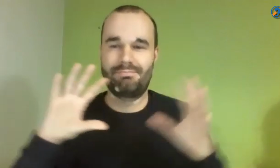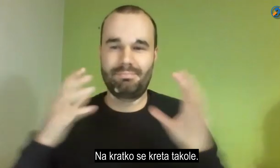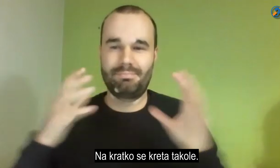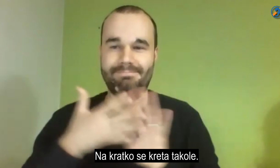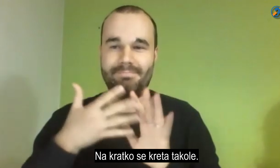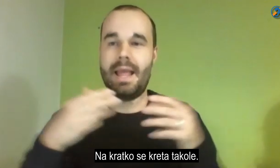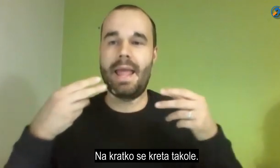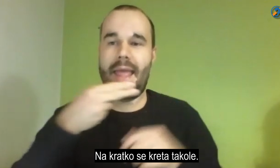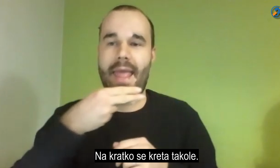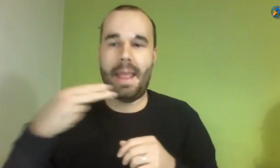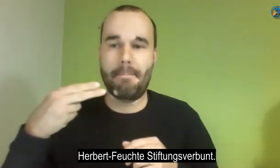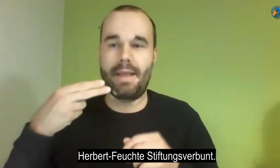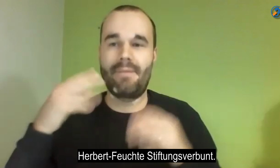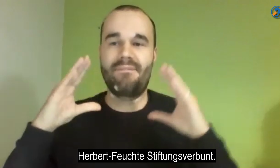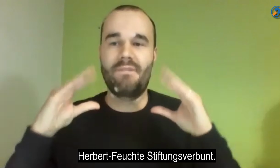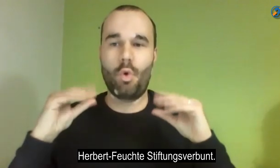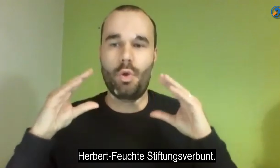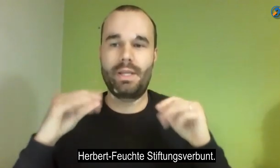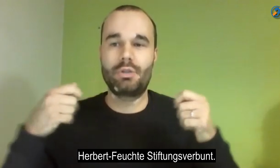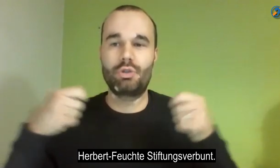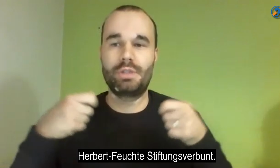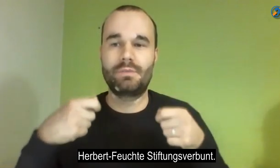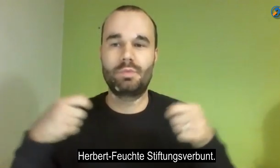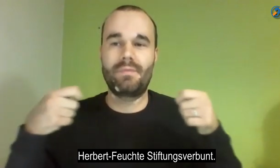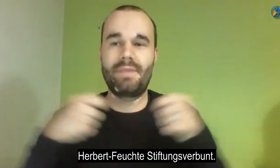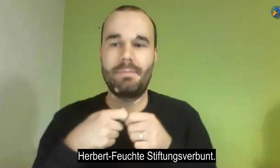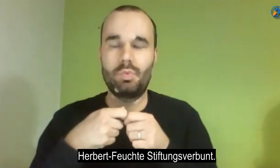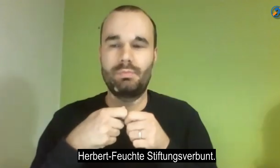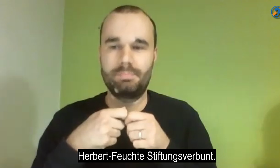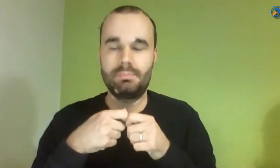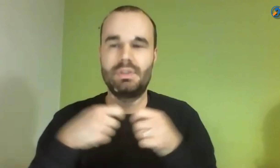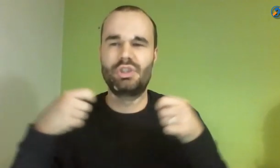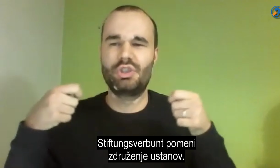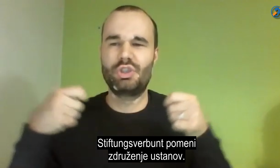Na kratko se kreta takole: Herbert Feuchte Stiftungsverbund.